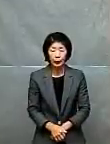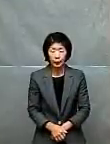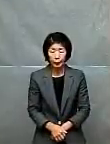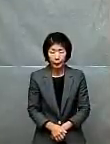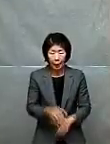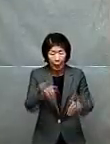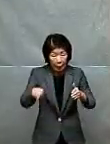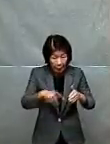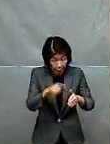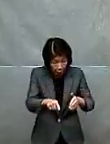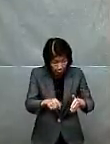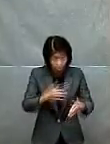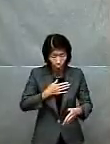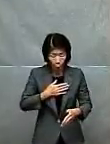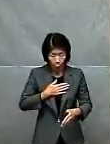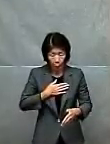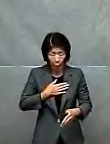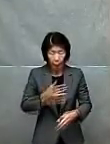内容を知って大変